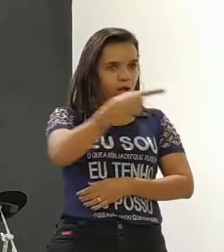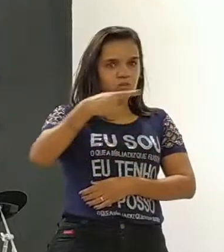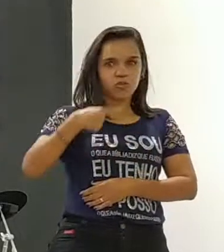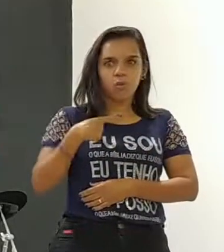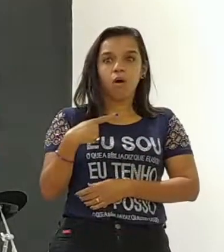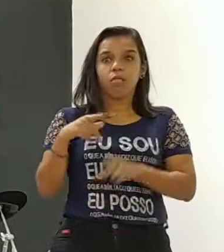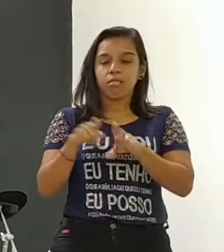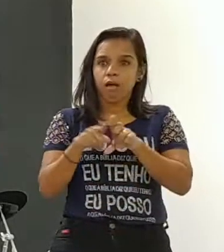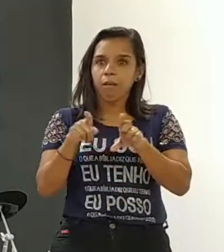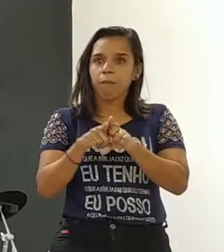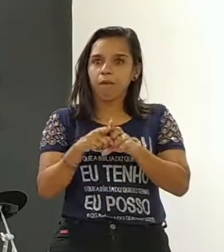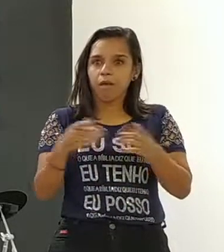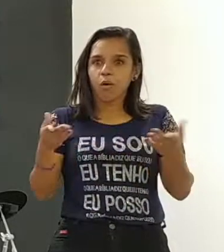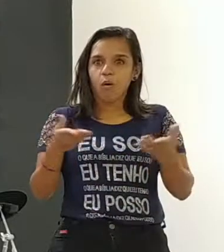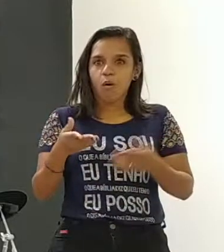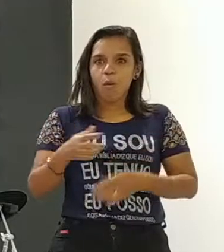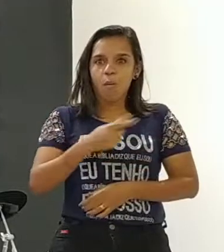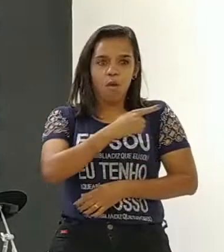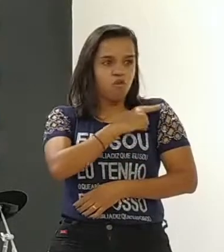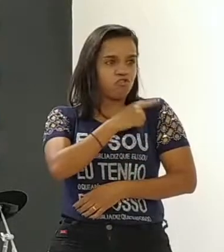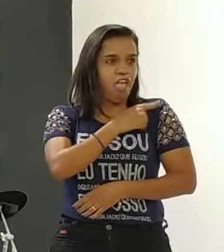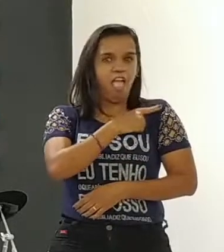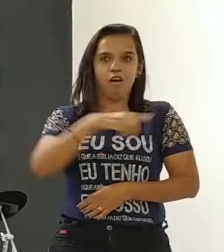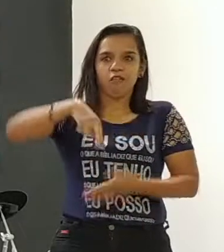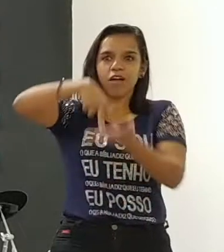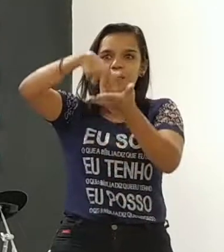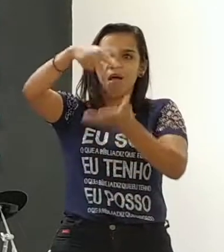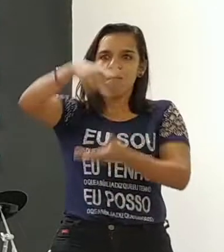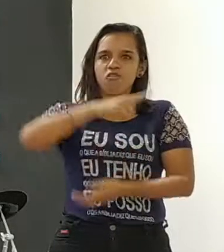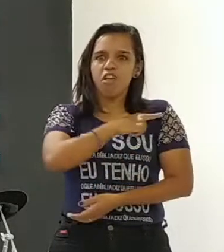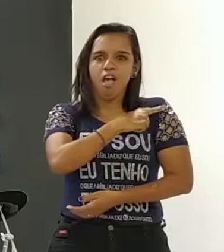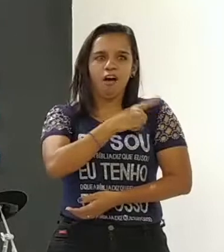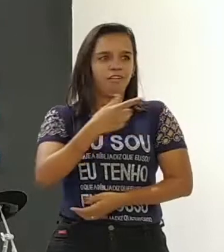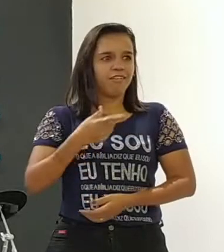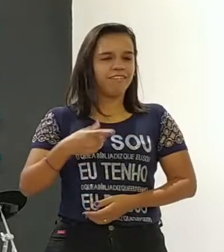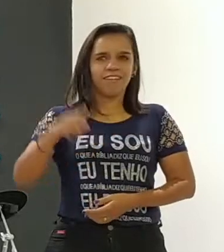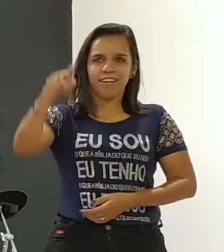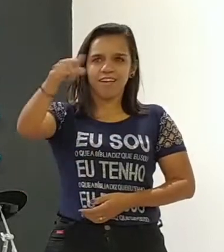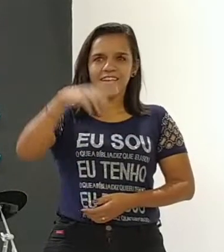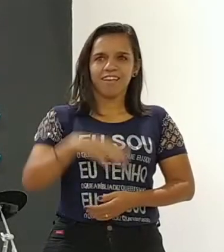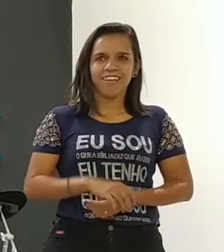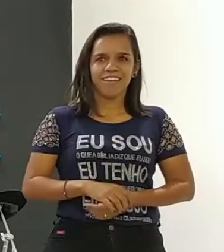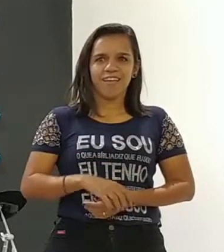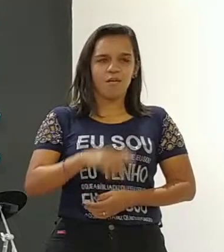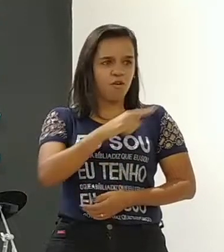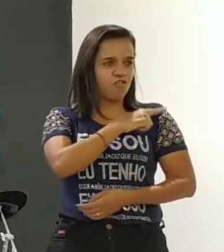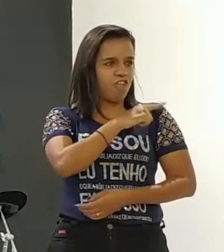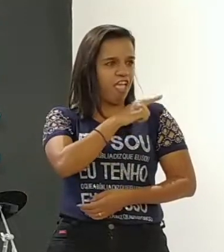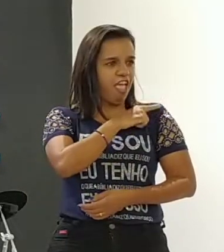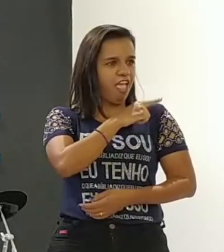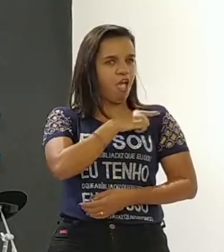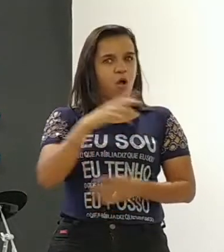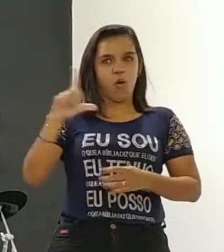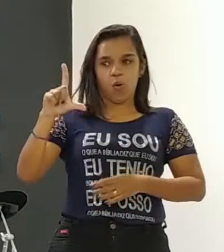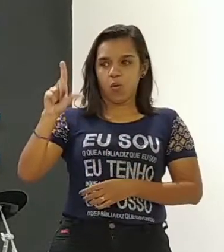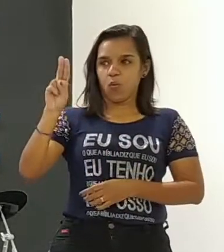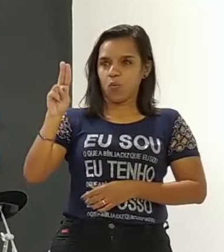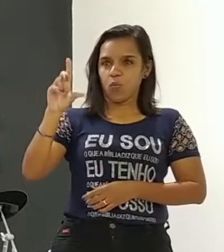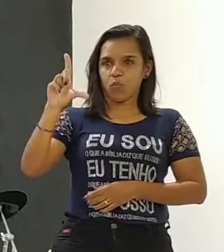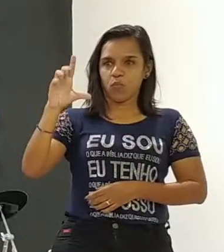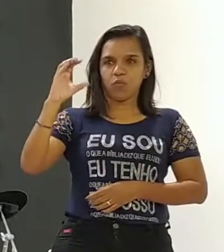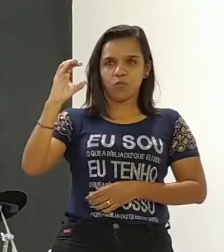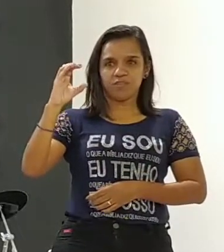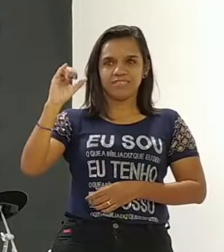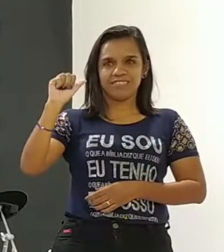Nos visita também nessa noite o meu genro. Fica de pé, Luciano, por favor. Fica de pé aí. Meu genro, Luciano.